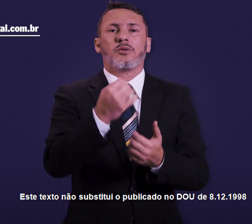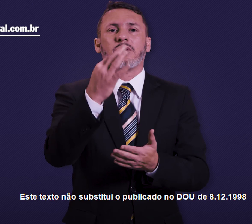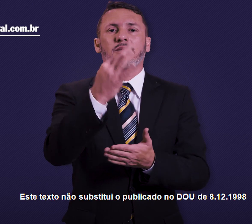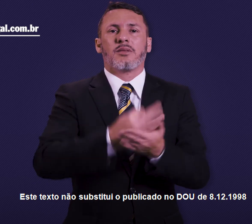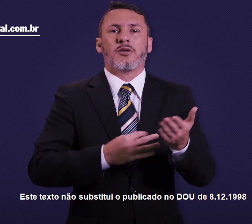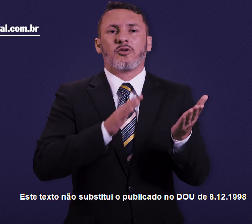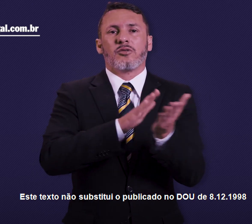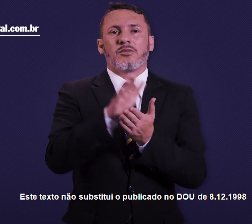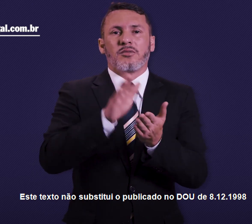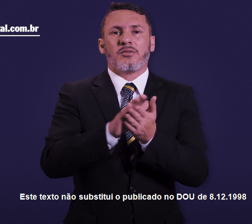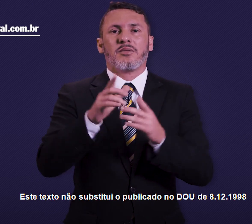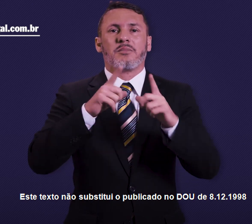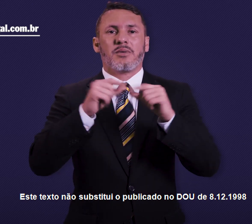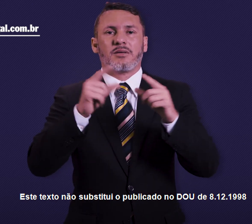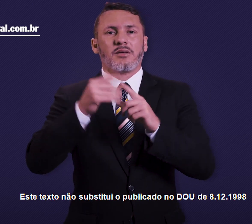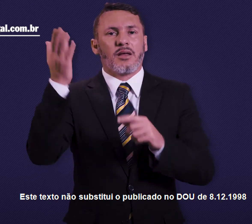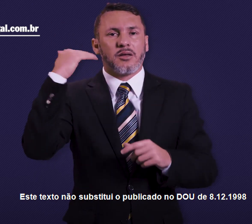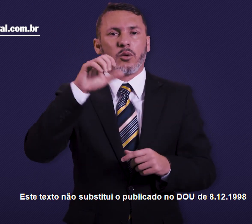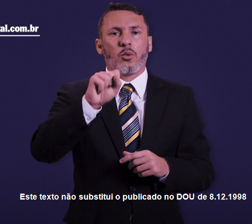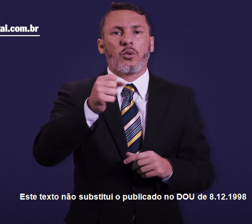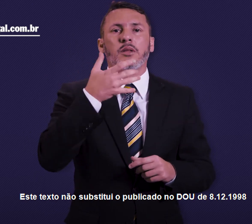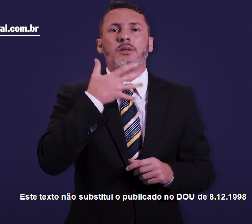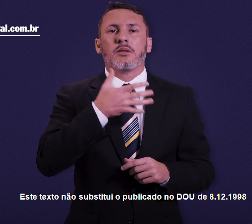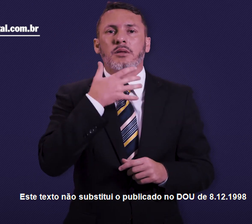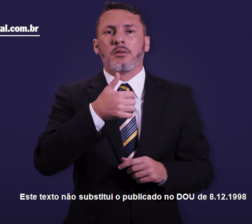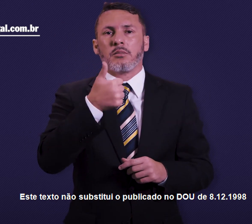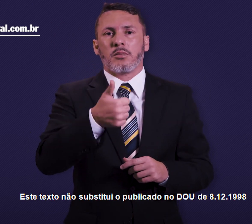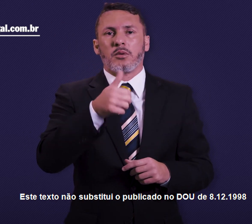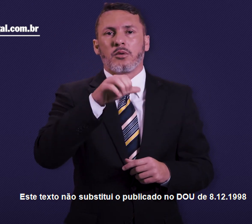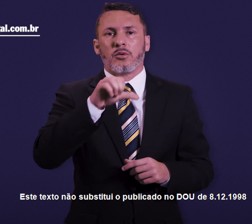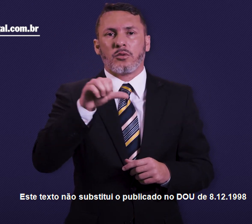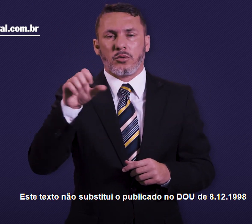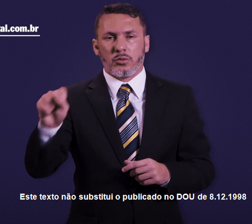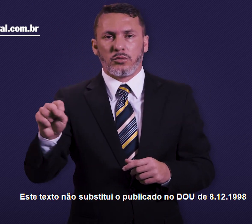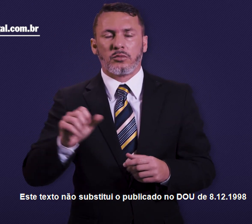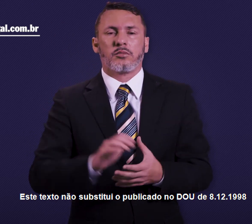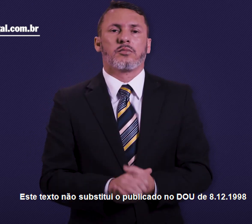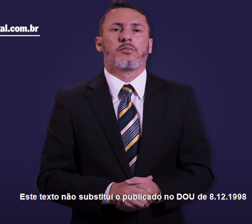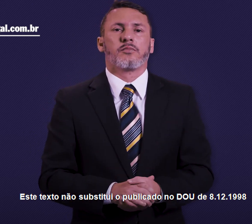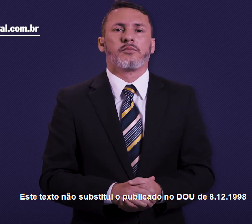publicado no Diário Oficial da União, de 8 de dezembro de 1998.